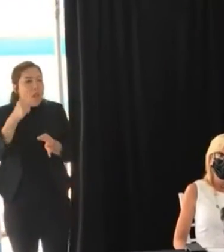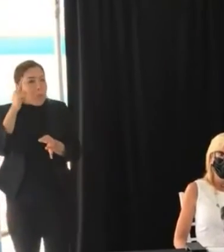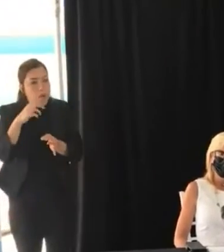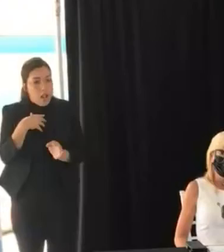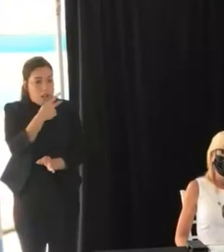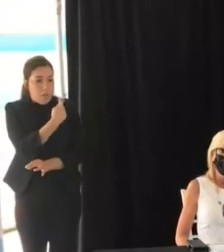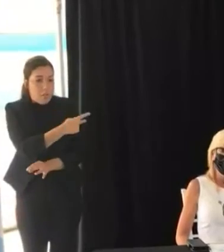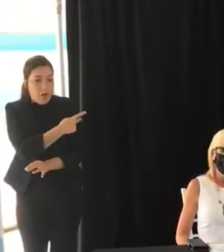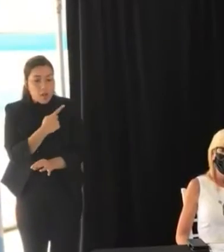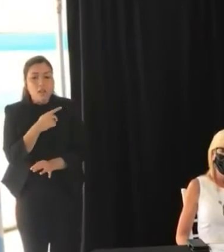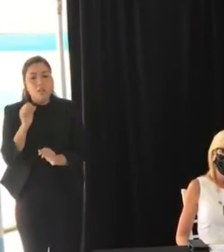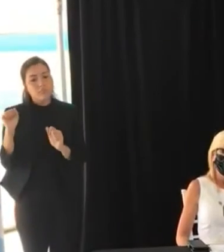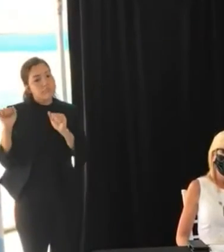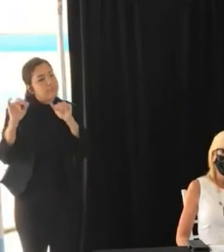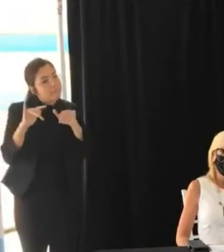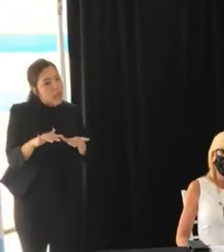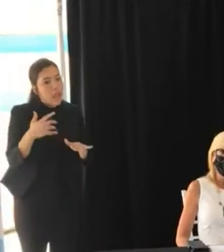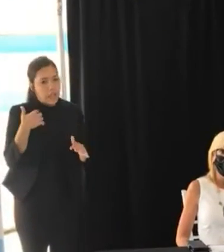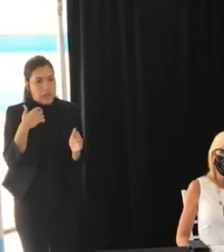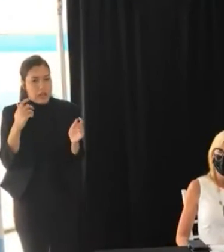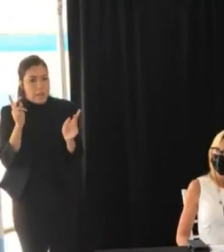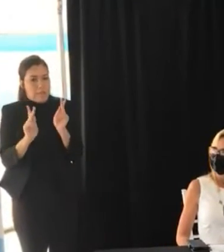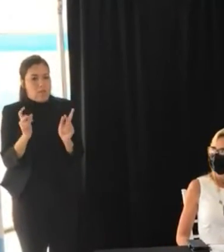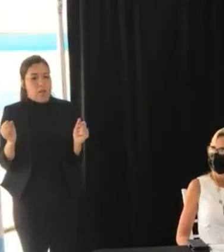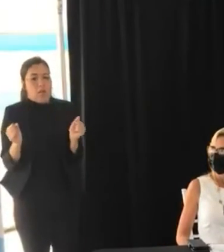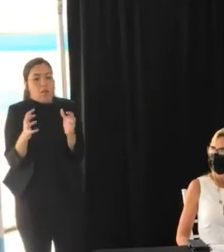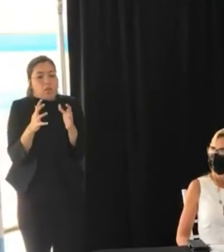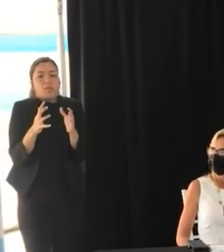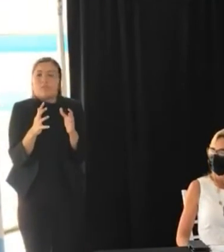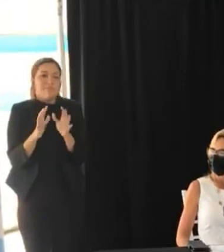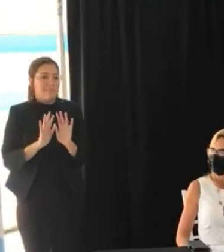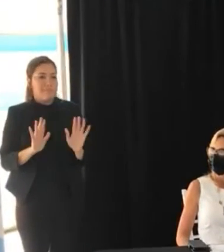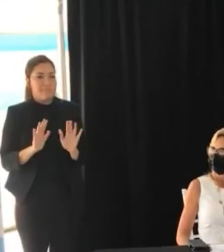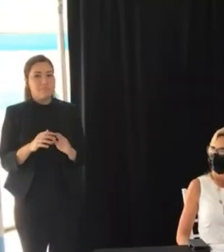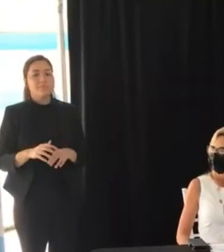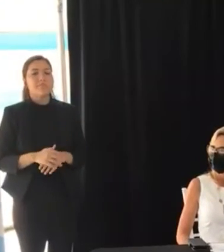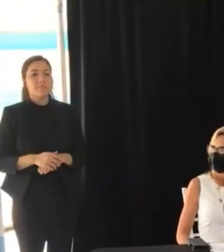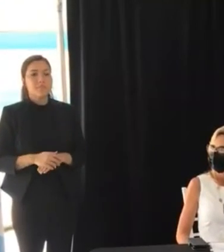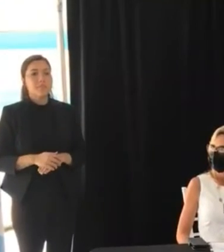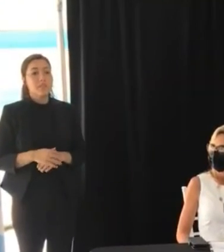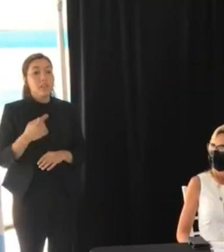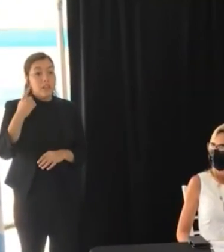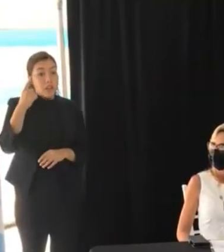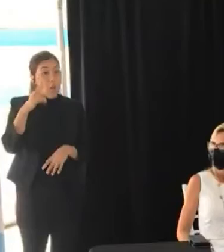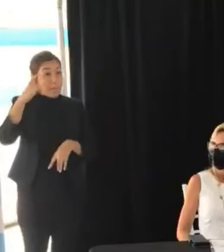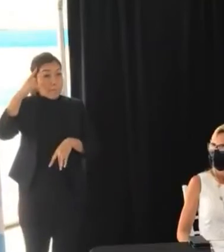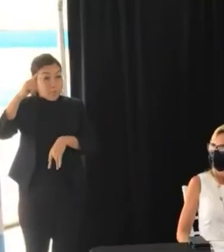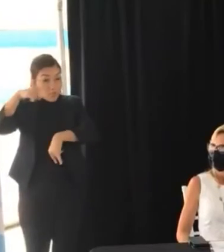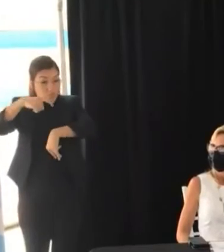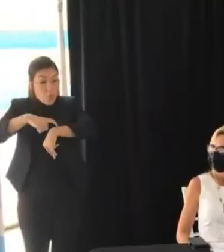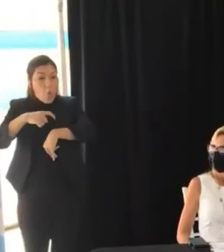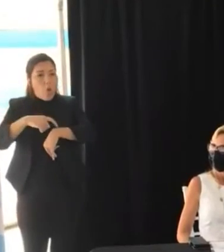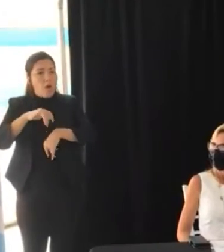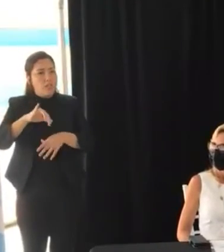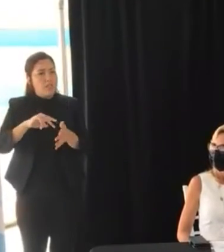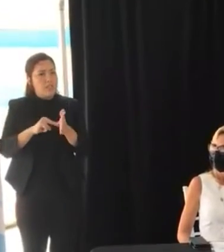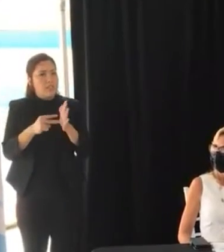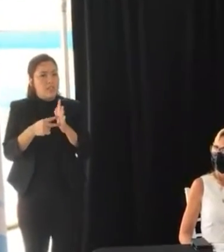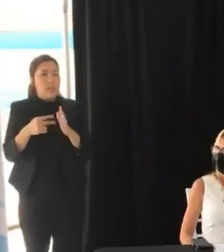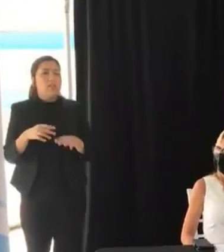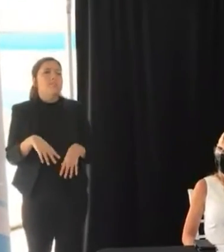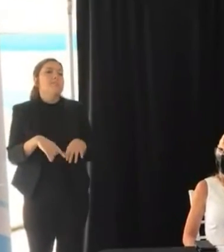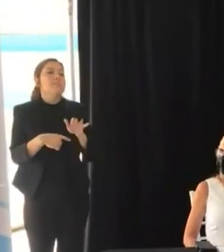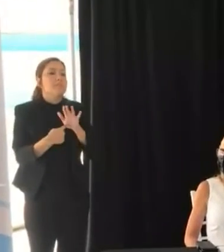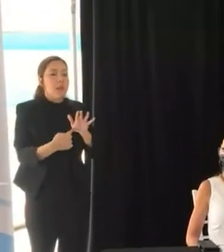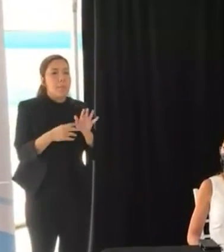los aglomeramientos. Se van a citar por hora. Cuando hablamos de citar por hora es que se citan 100 pacientes en bloques de una hora. Así que yo tengo